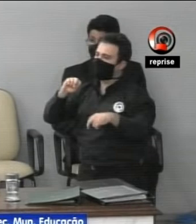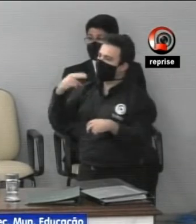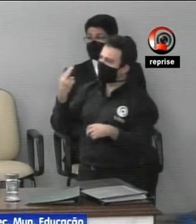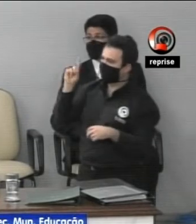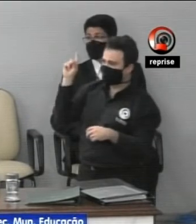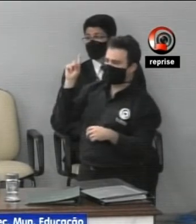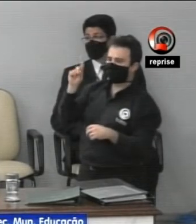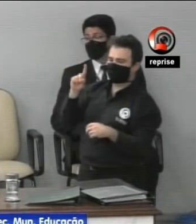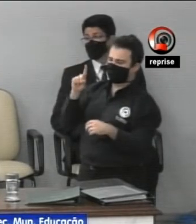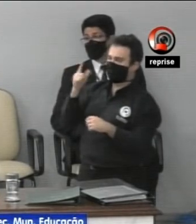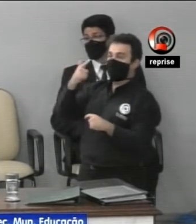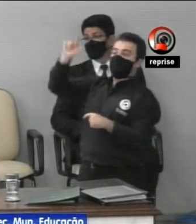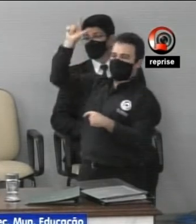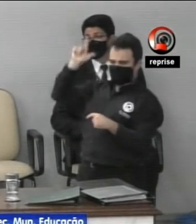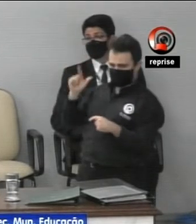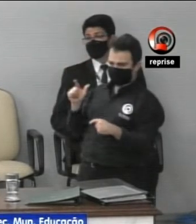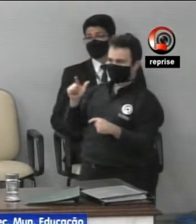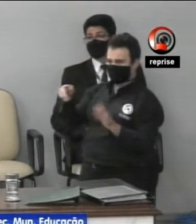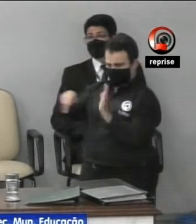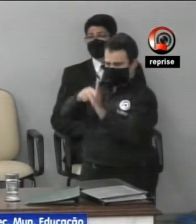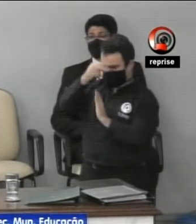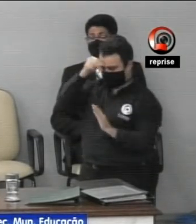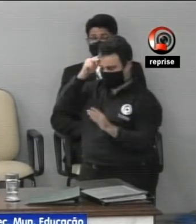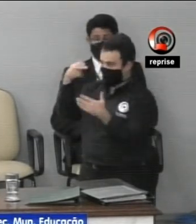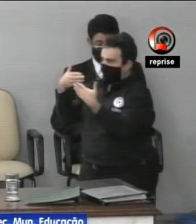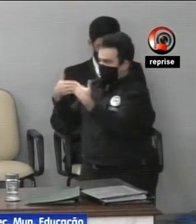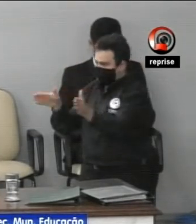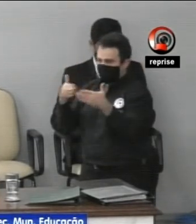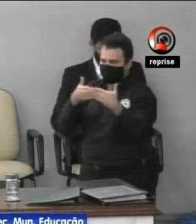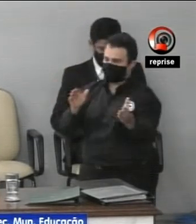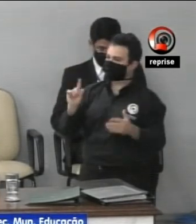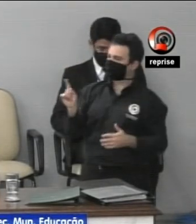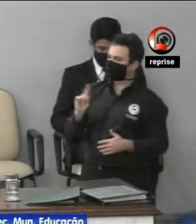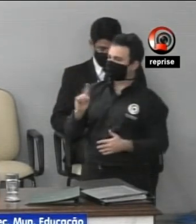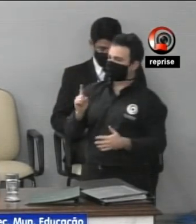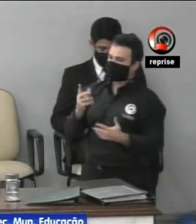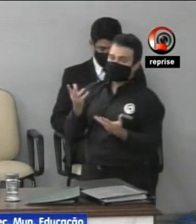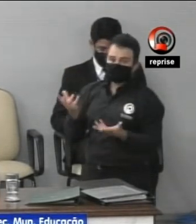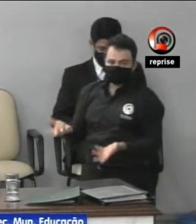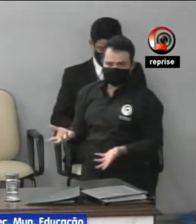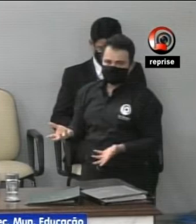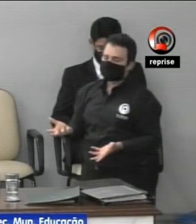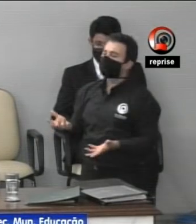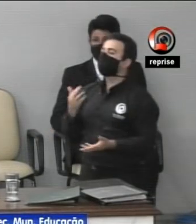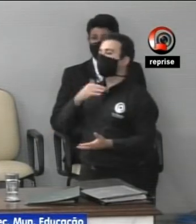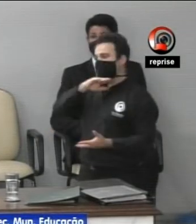brinquedos, é negar a ela, mais uma vez, um desejo que elas têm de brincar.